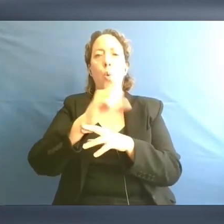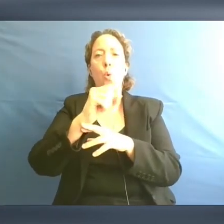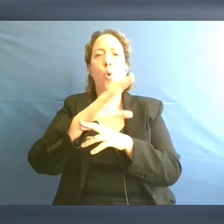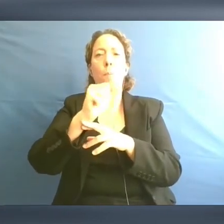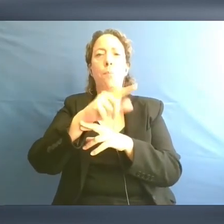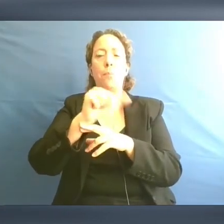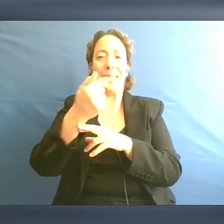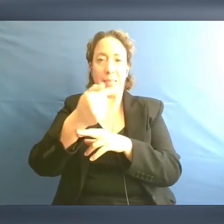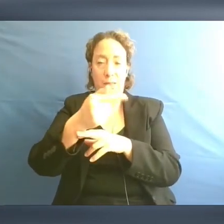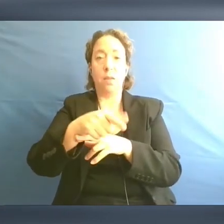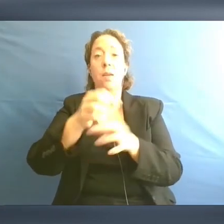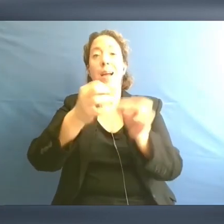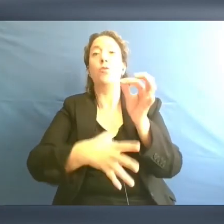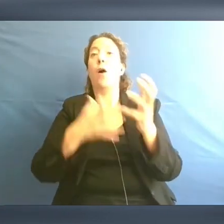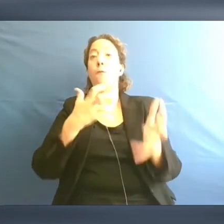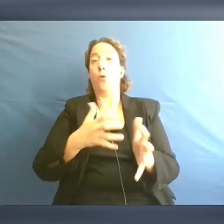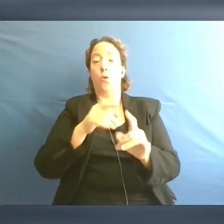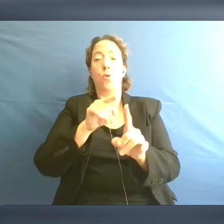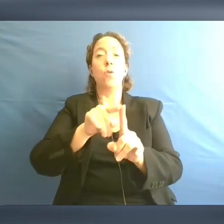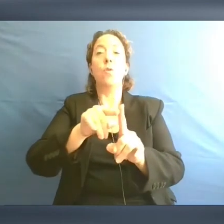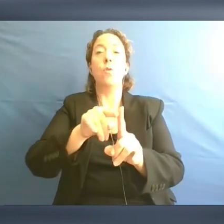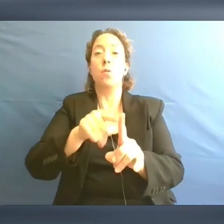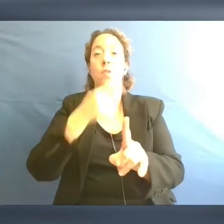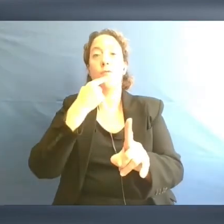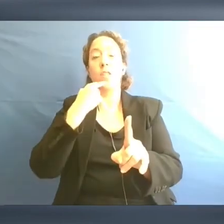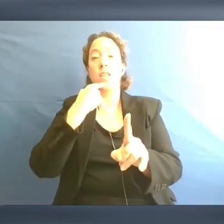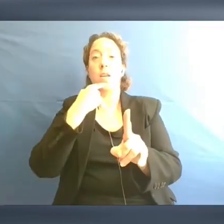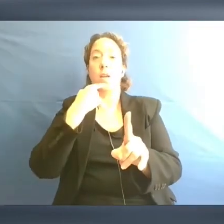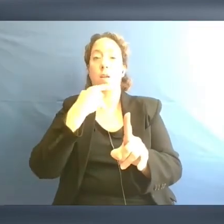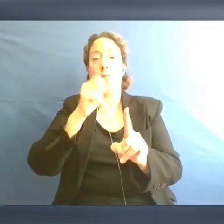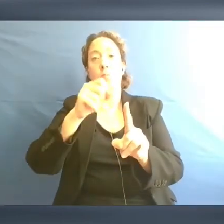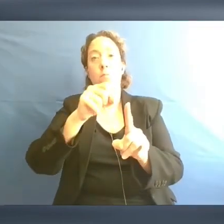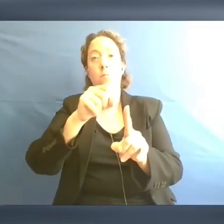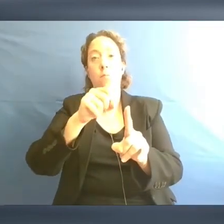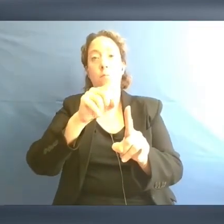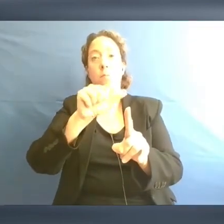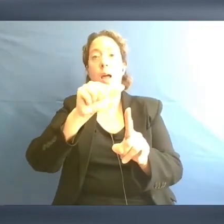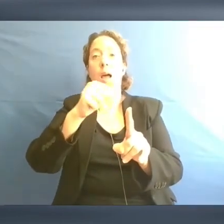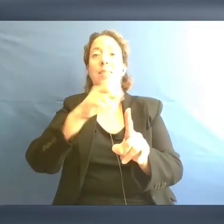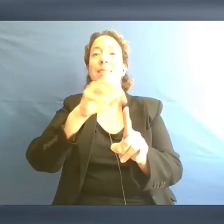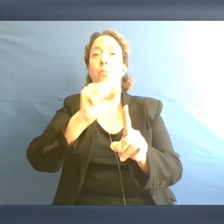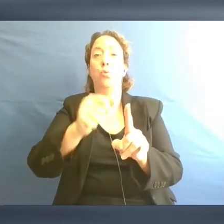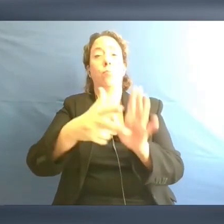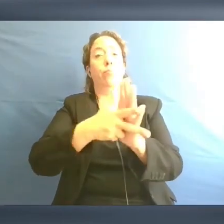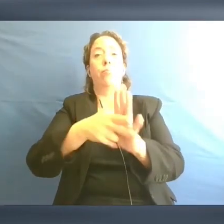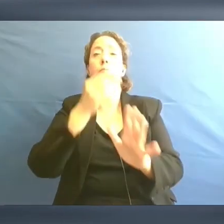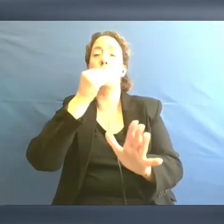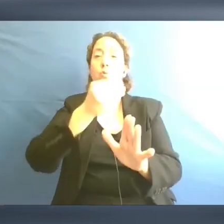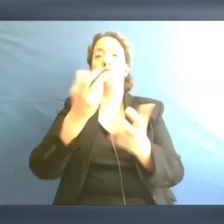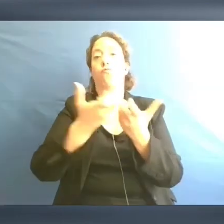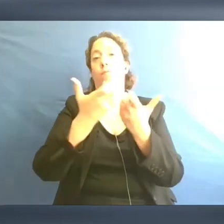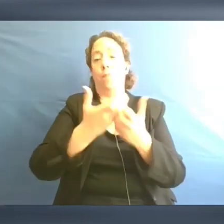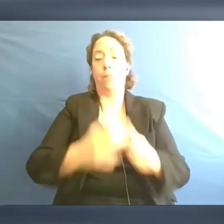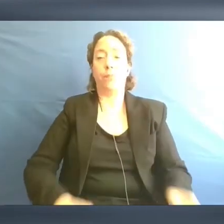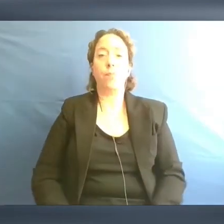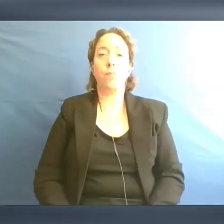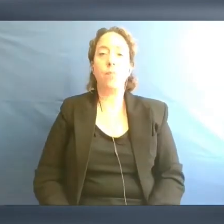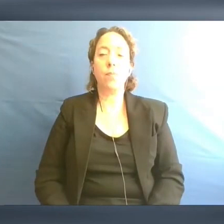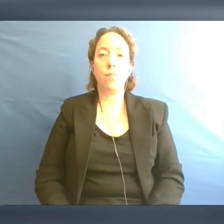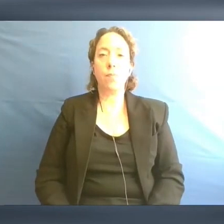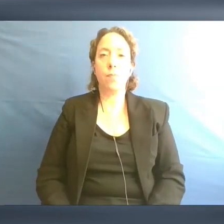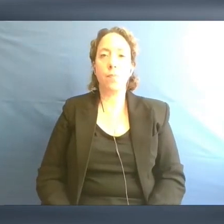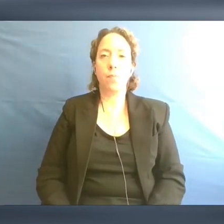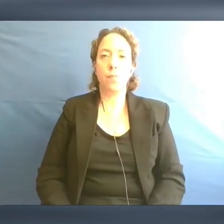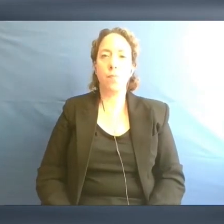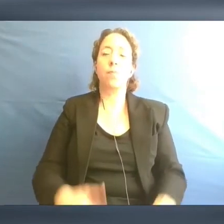le résultat attendu, ça va être que l'attribut est valide, ce genre de choses. Et tout